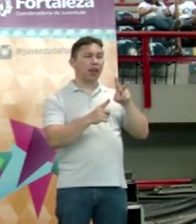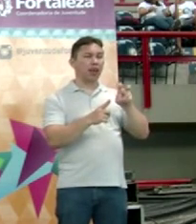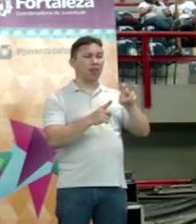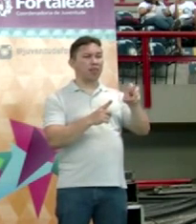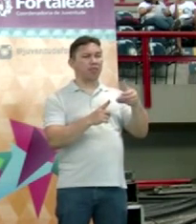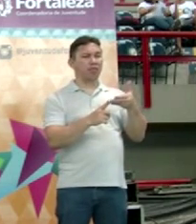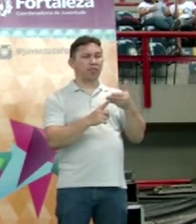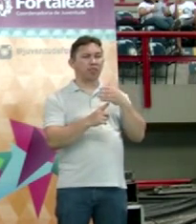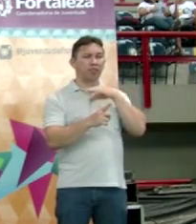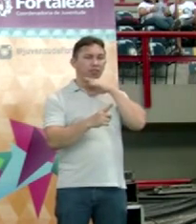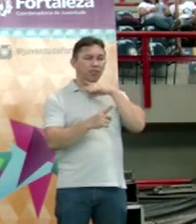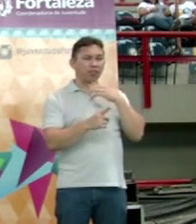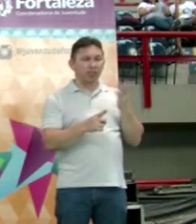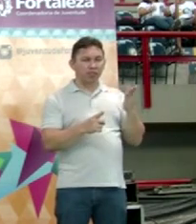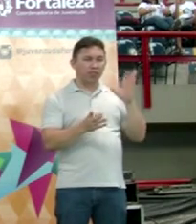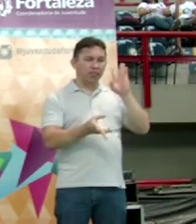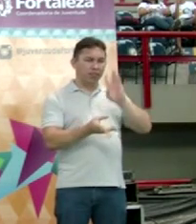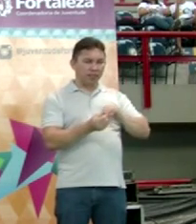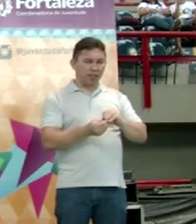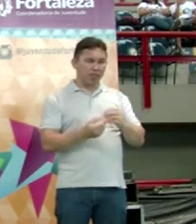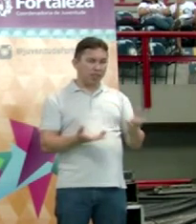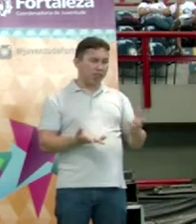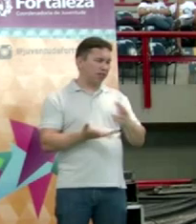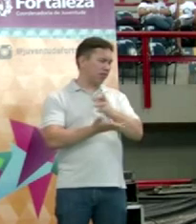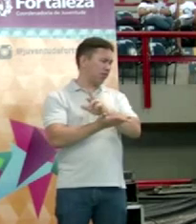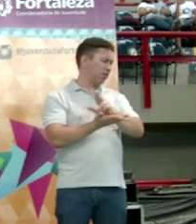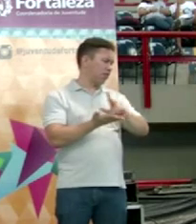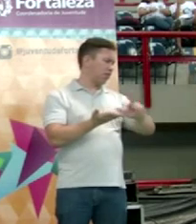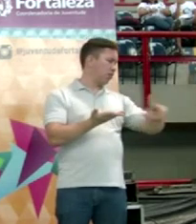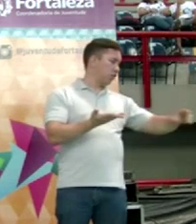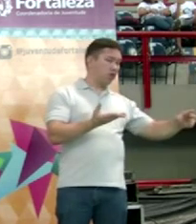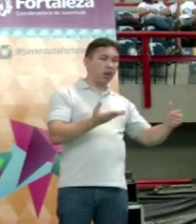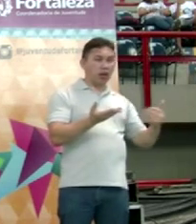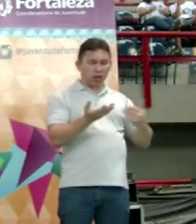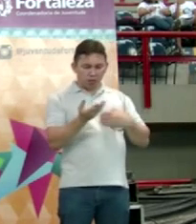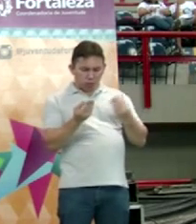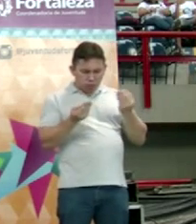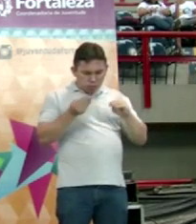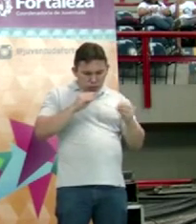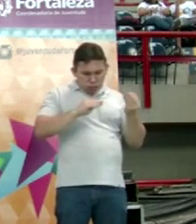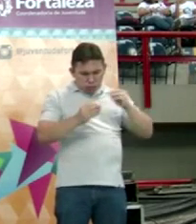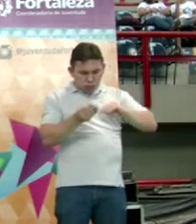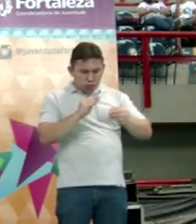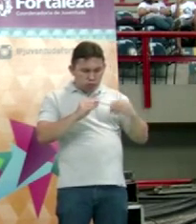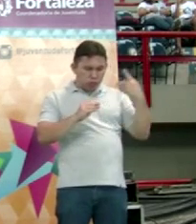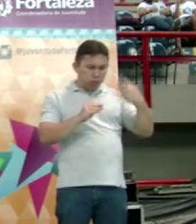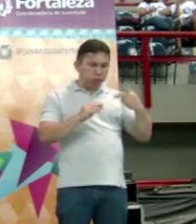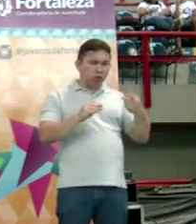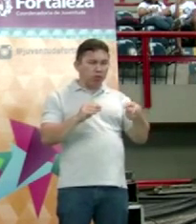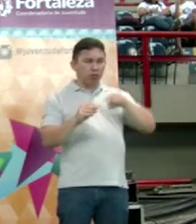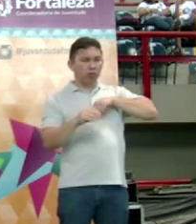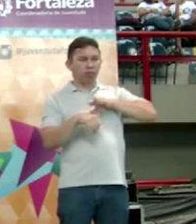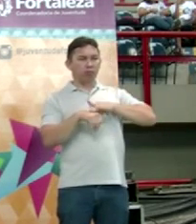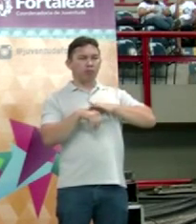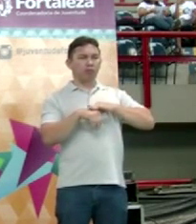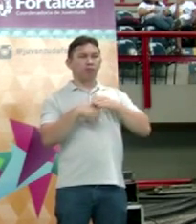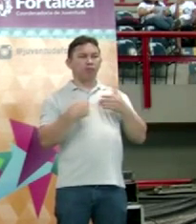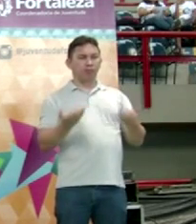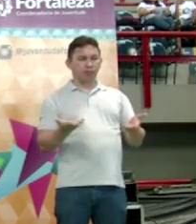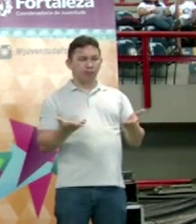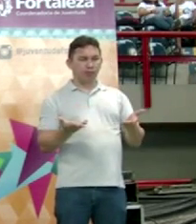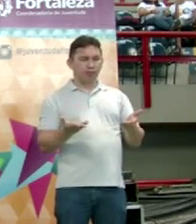venenozinho, né? Assim, para a gente resumir bem a coisa. Há várias substâncias presentes no refrigerante que são prejudiciais, tá?